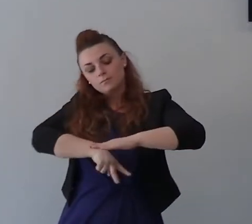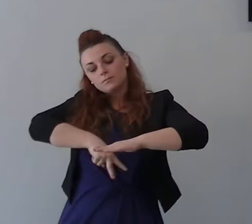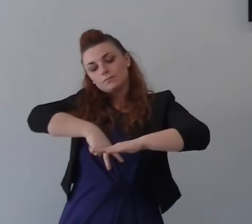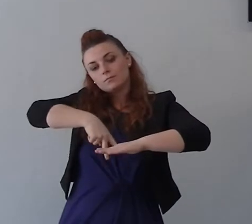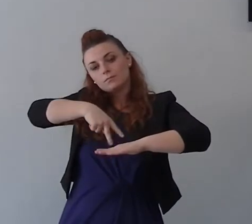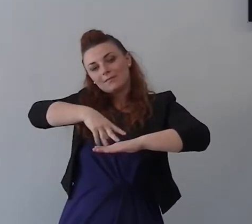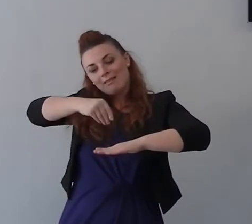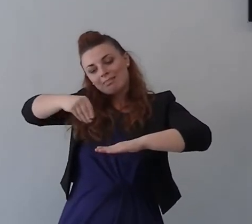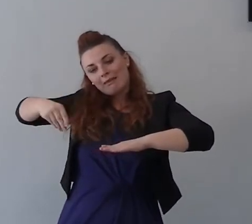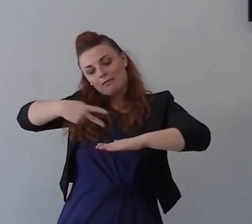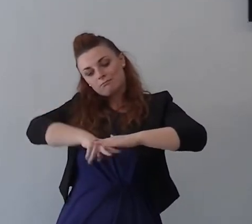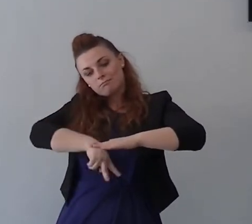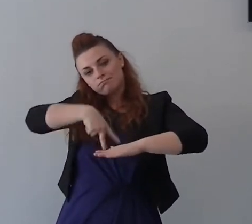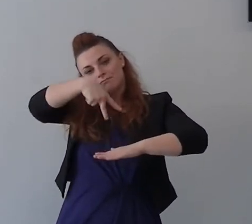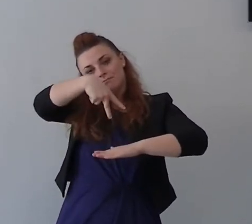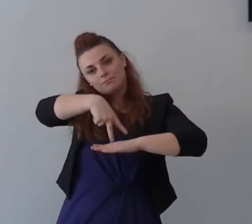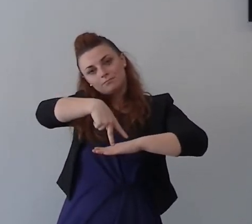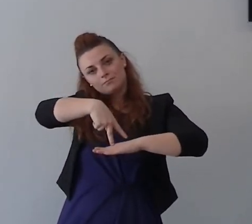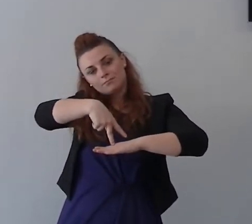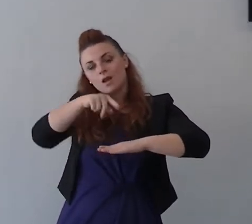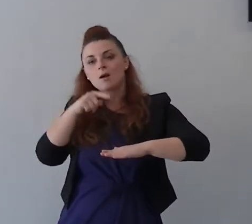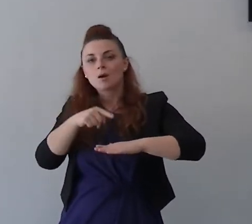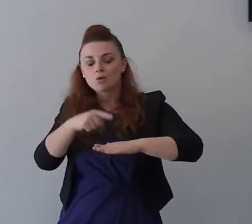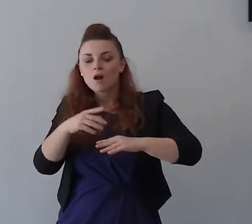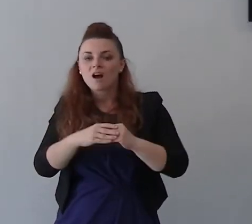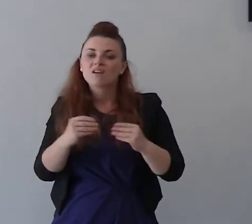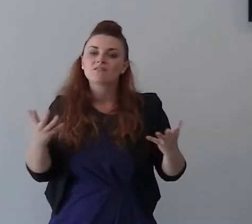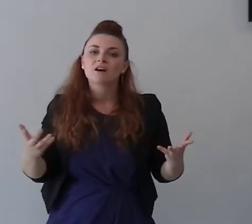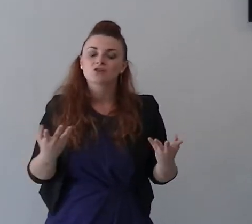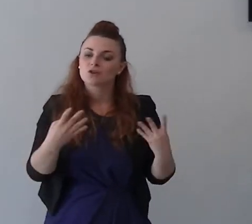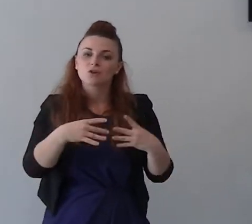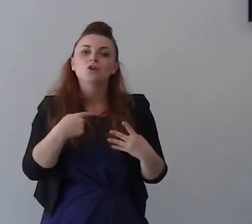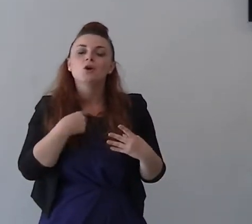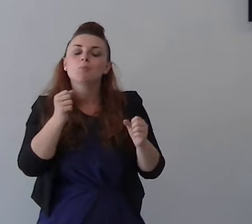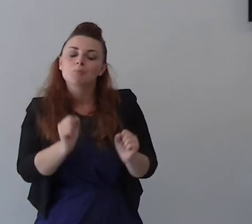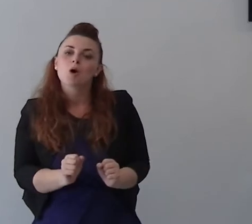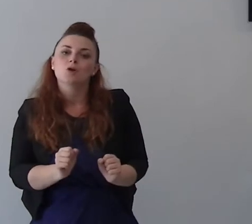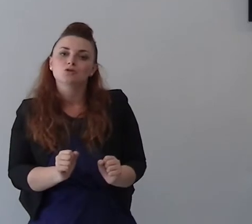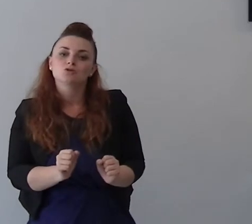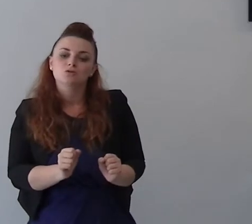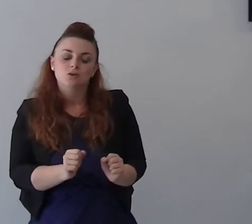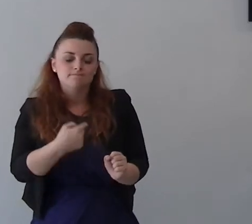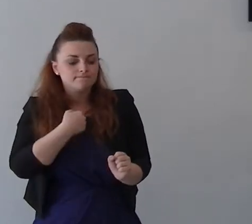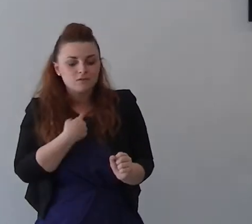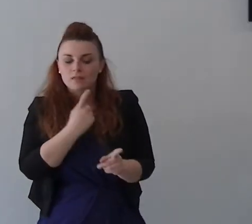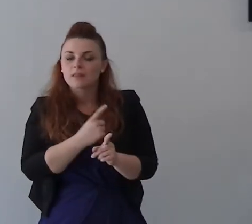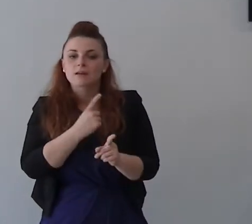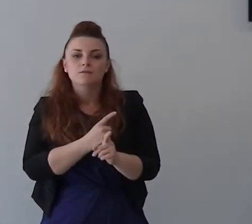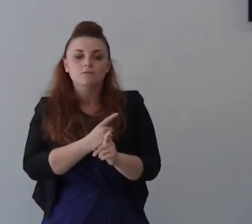a farlo, ci riuscirò anch'io se credo in lui, se lo accetto e lo